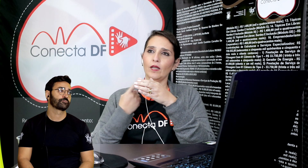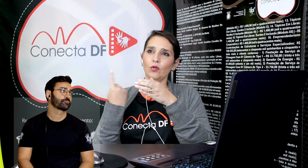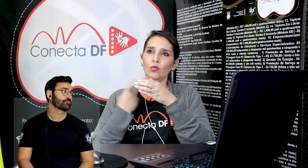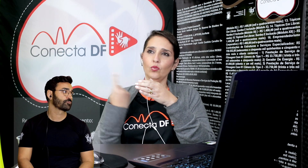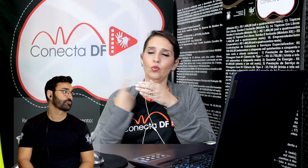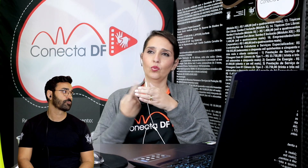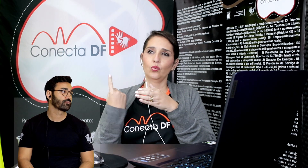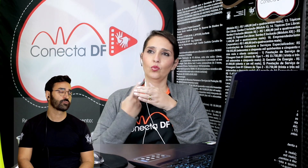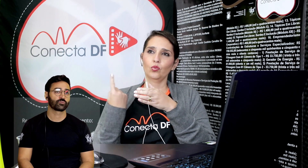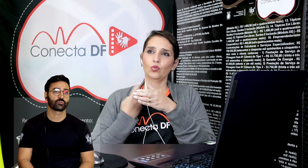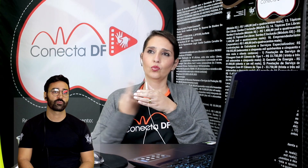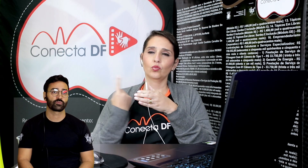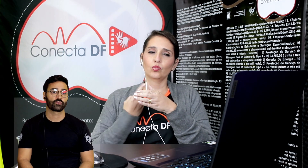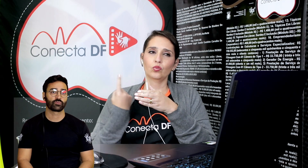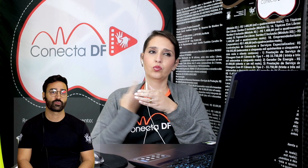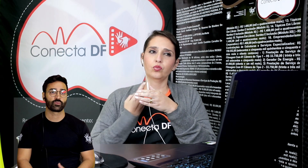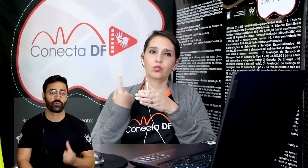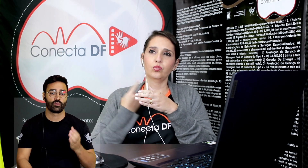Liquidificador.